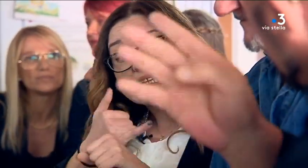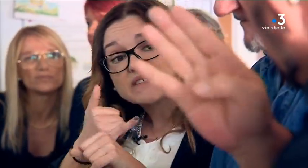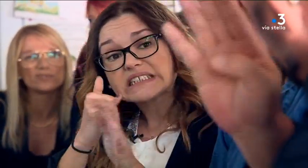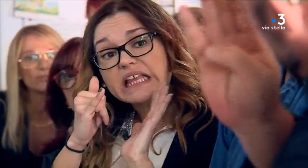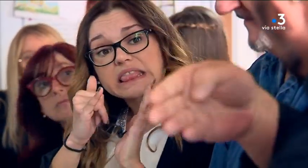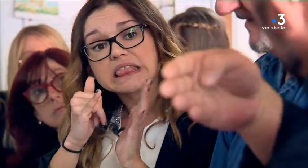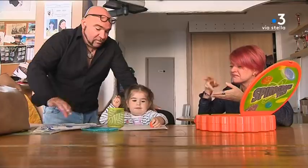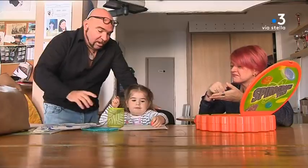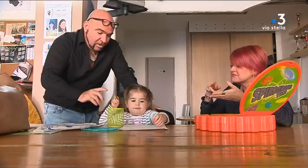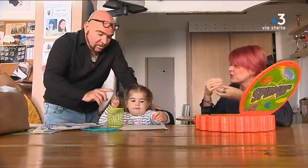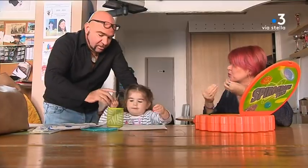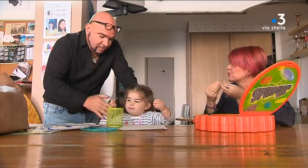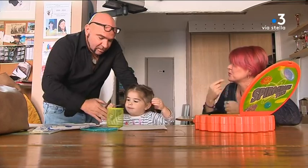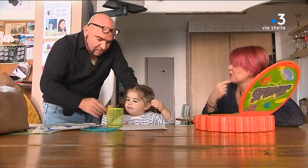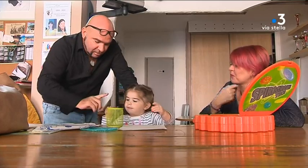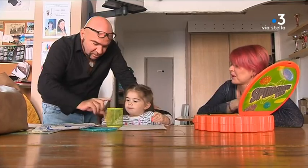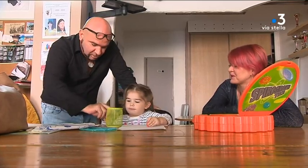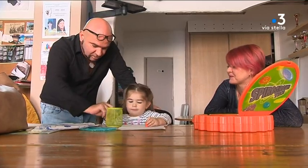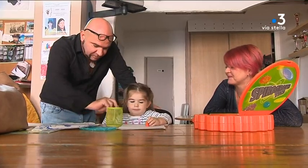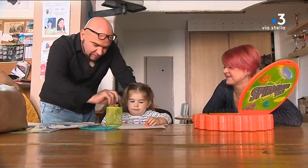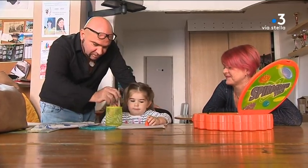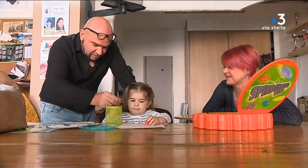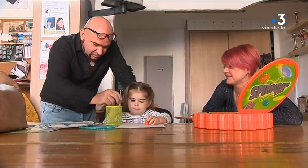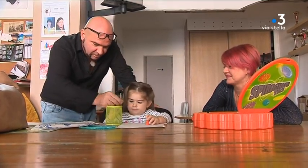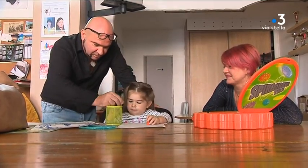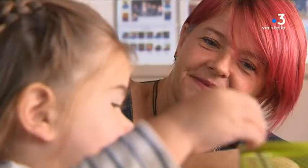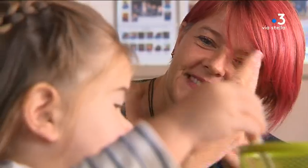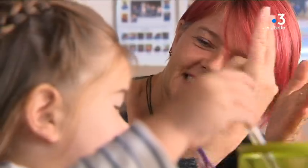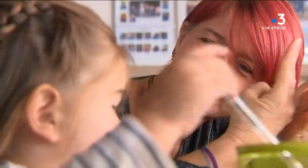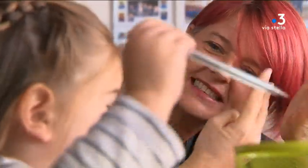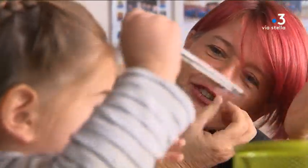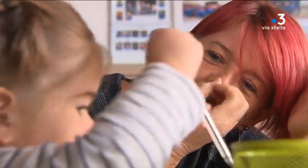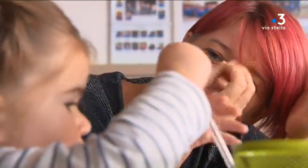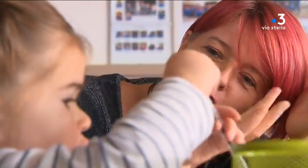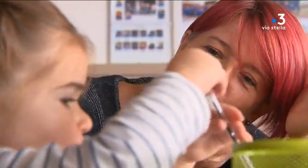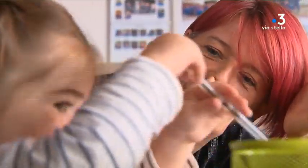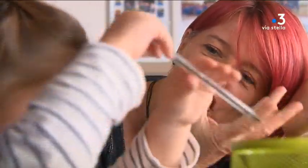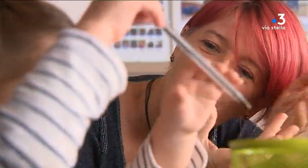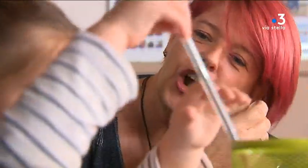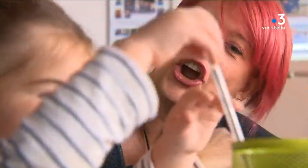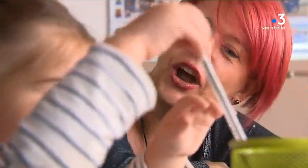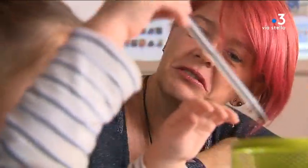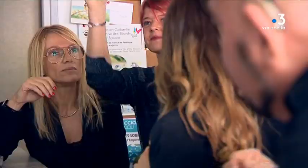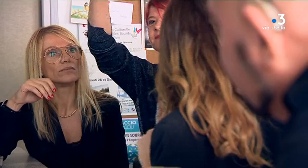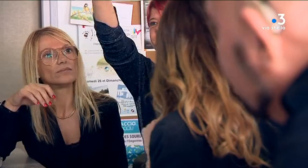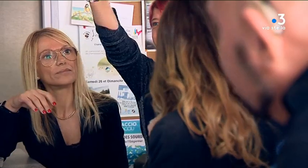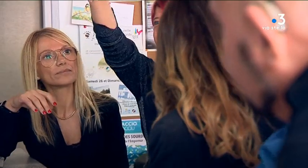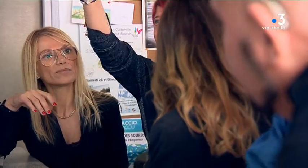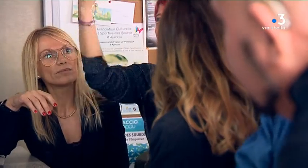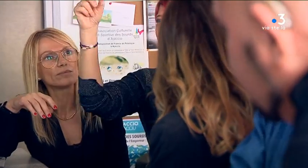L'enjeu, c'est d'éviter à des enfants comme Gloria d'avoir à assister ses parents sourds dans leur démarche. Oui. Maggie a vécu ça et